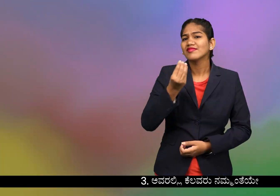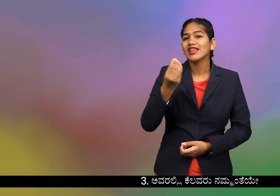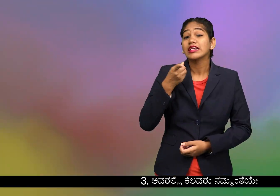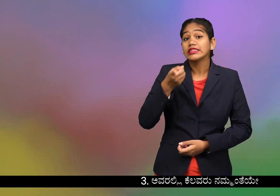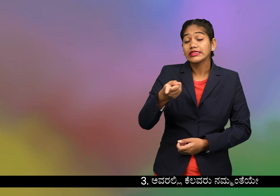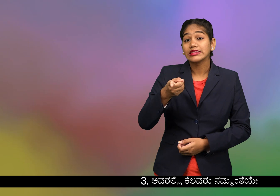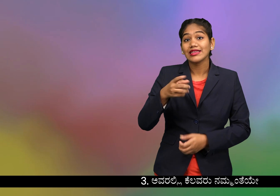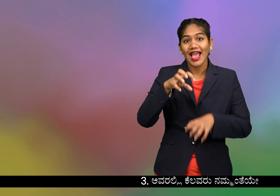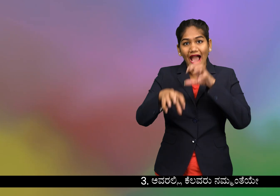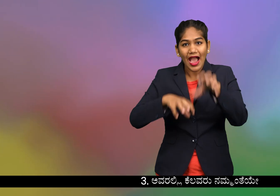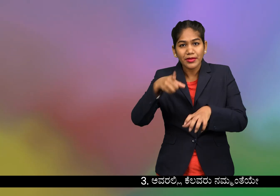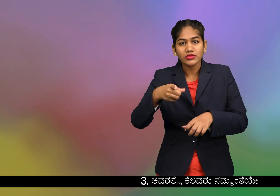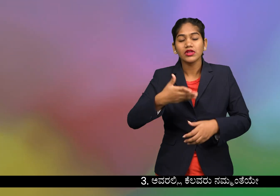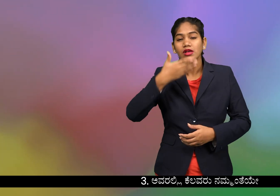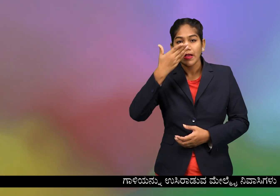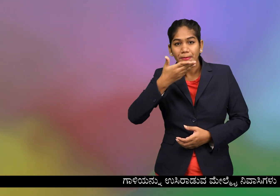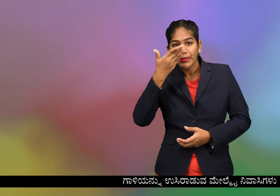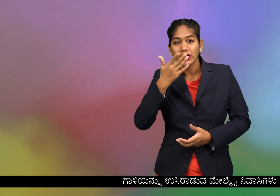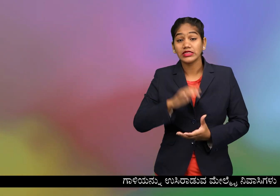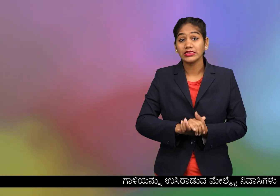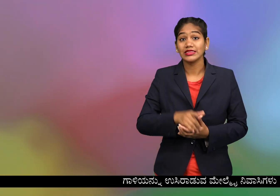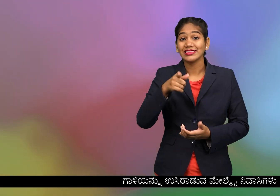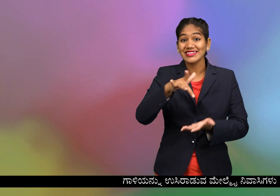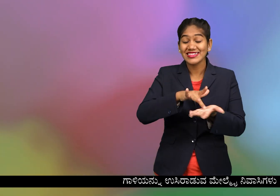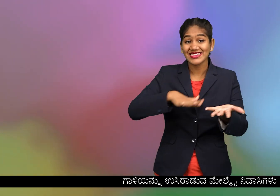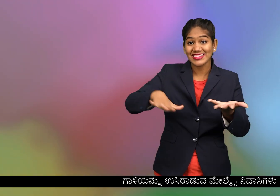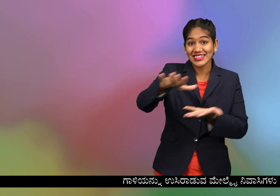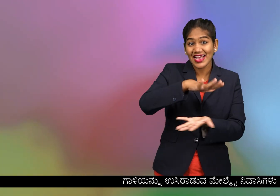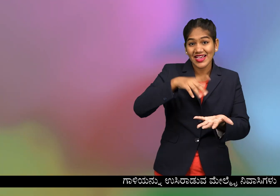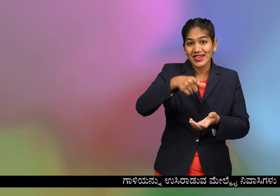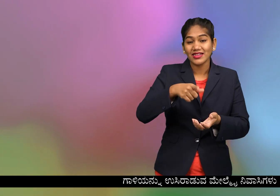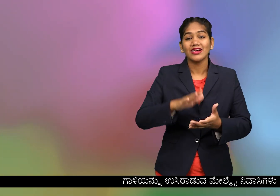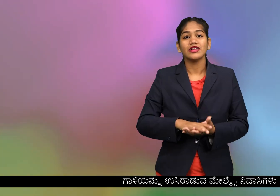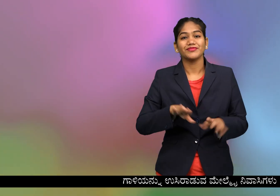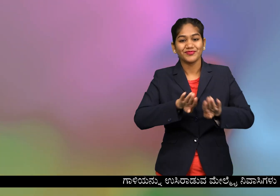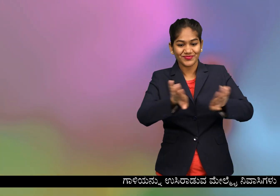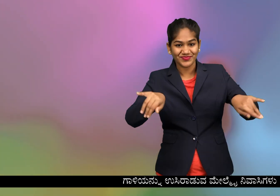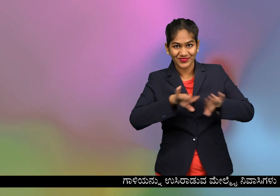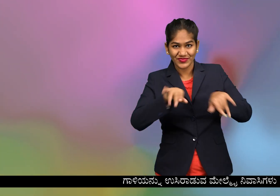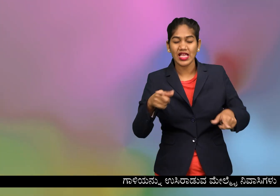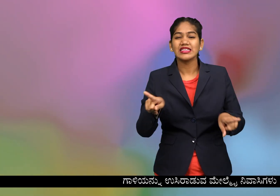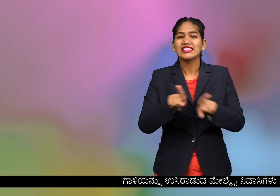3, ಅವರಲ್ಲಿ ಕೆಲವರು ನಮ್ಮಂತೆಯೇ ಗಾಳಿಯನ್ನ ಉಸಿರಾಡುವ ಮೇಲ್ಮೈ ನಿವಾಸಿಗಳು.